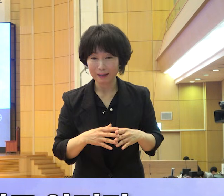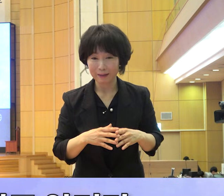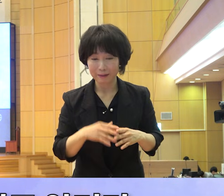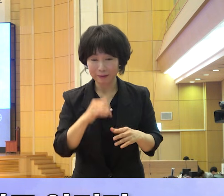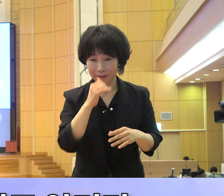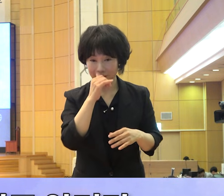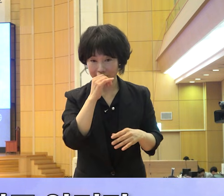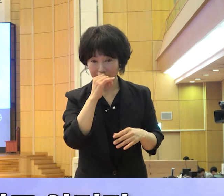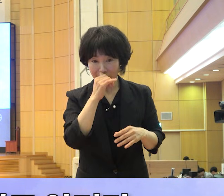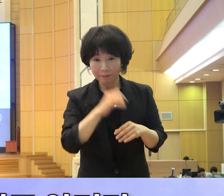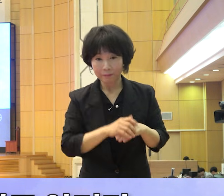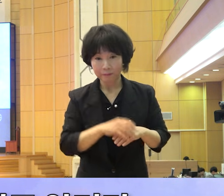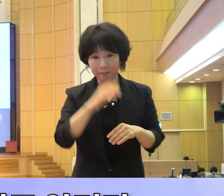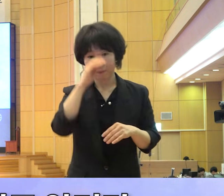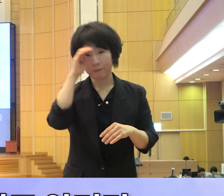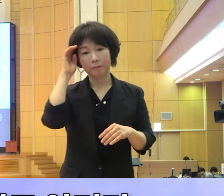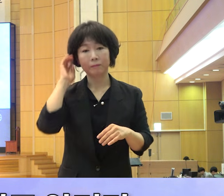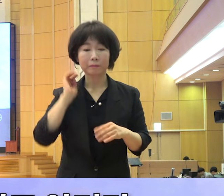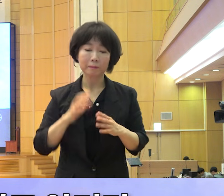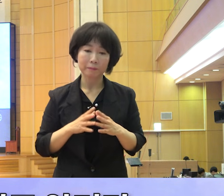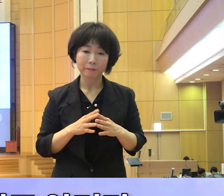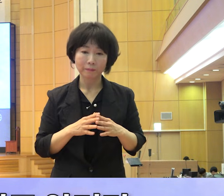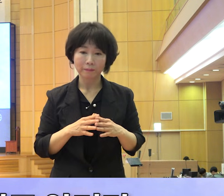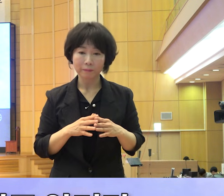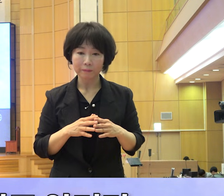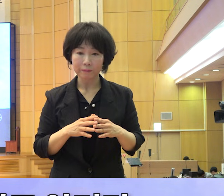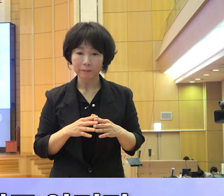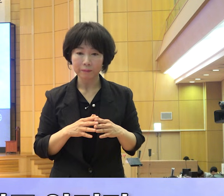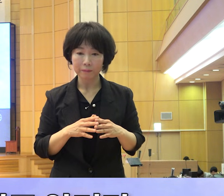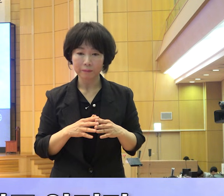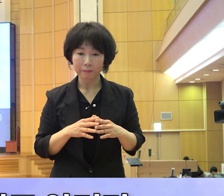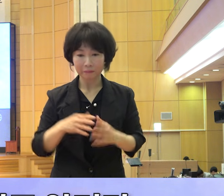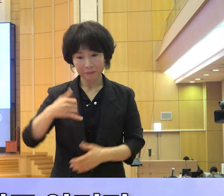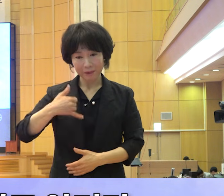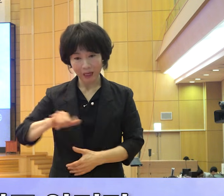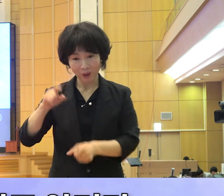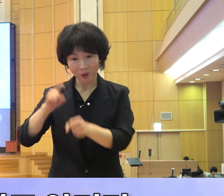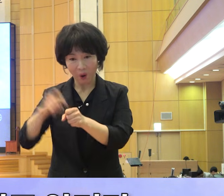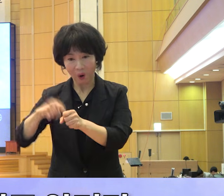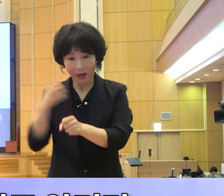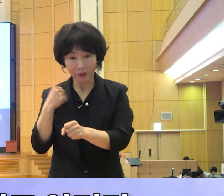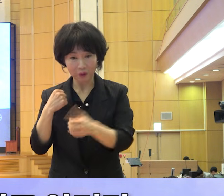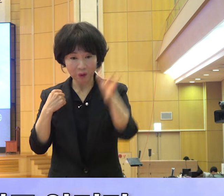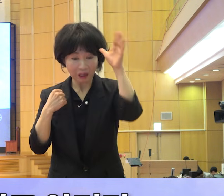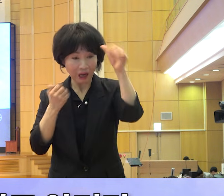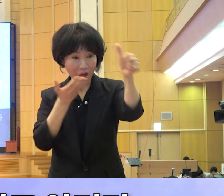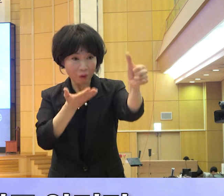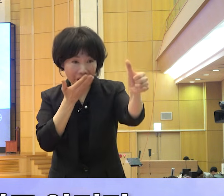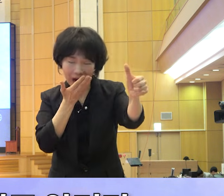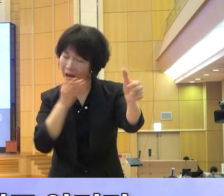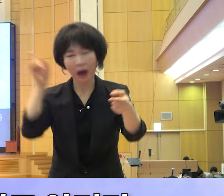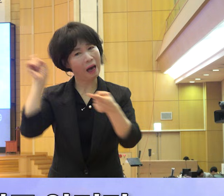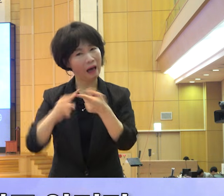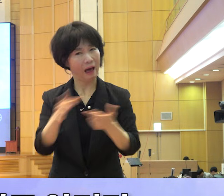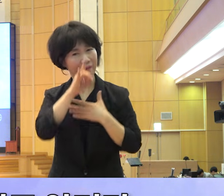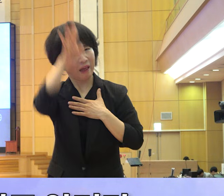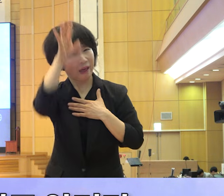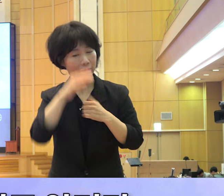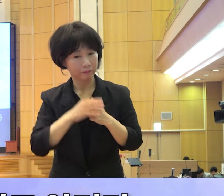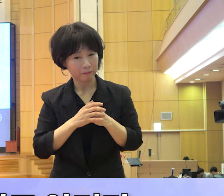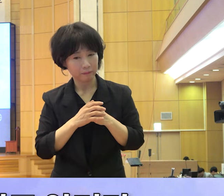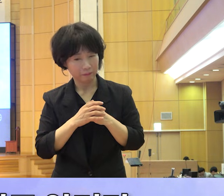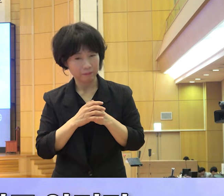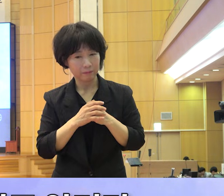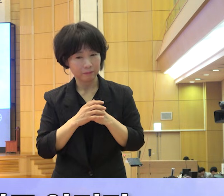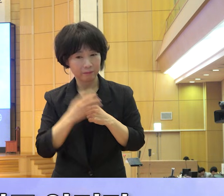마태복음 15장 28절 넘어가겠습니다. 자녀의 떡을 취해서 개들에게 주는 자가 어디 있겠느냐라고 했더니